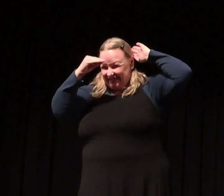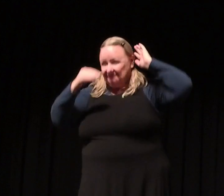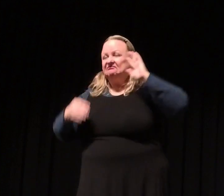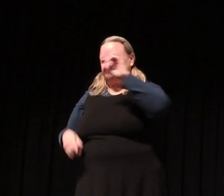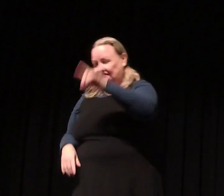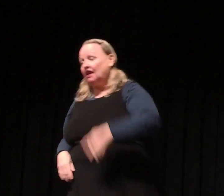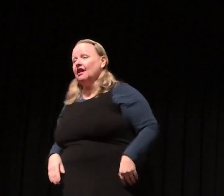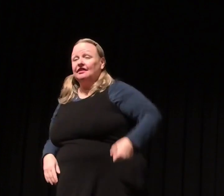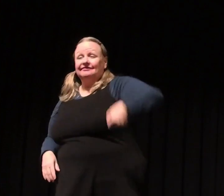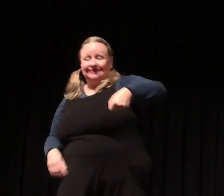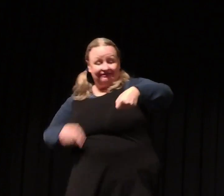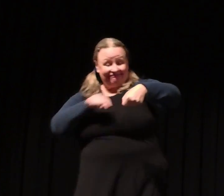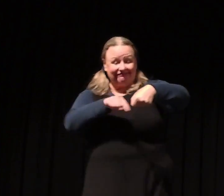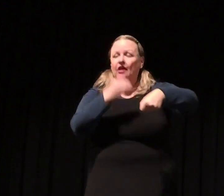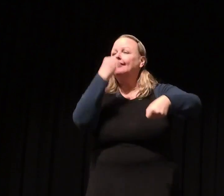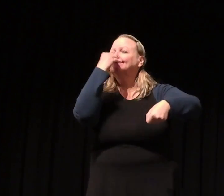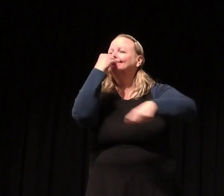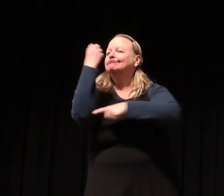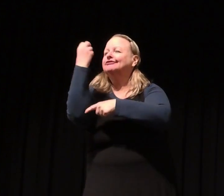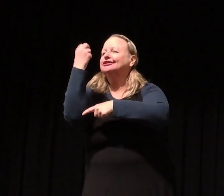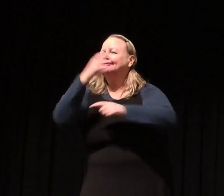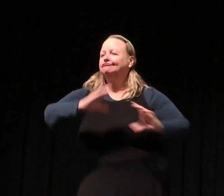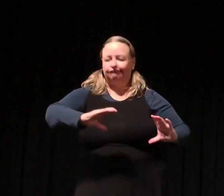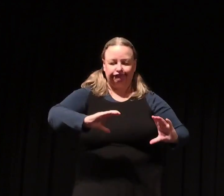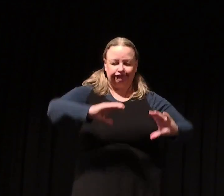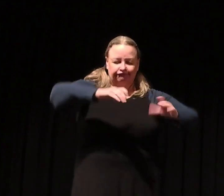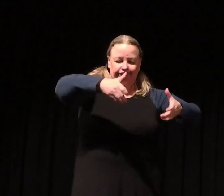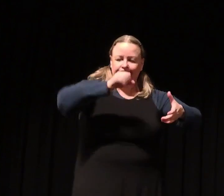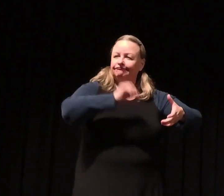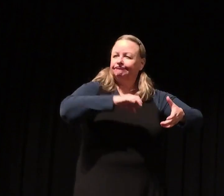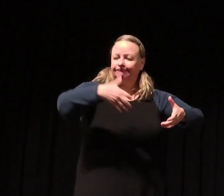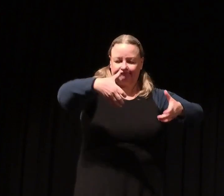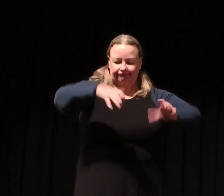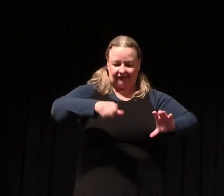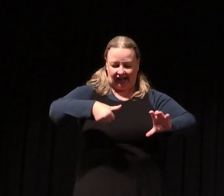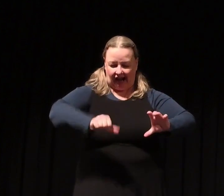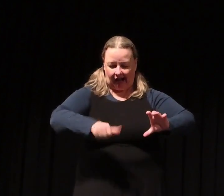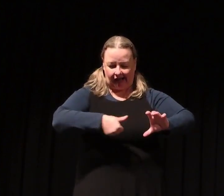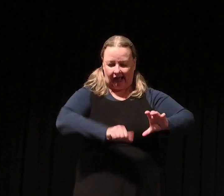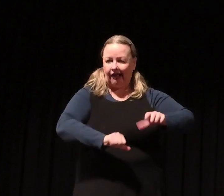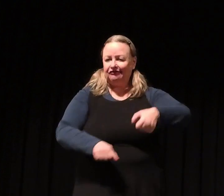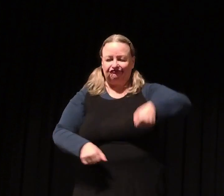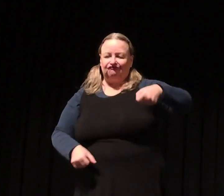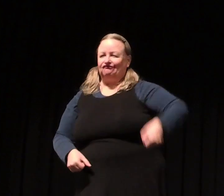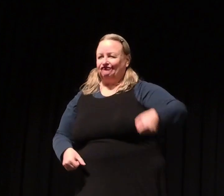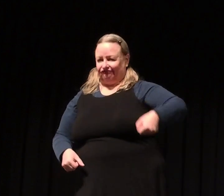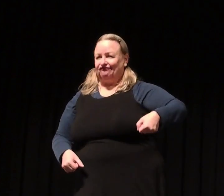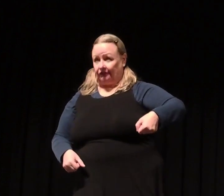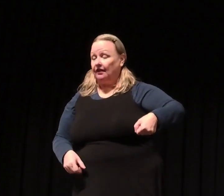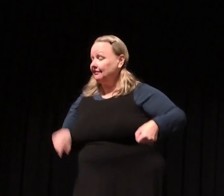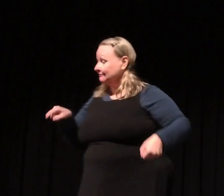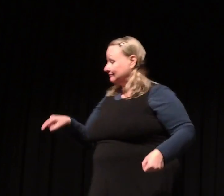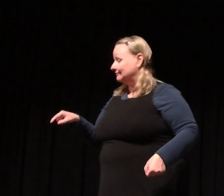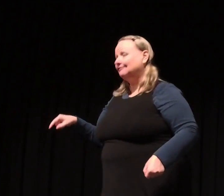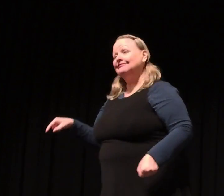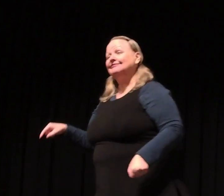là, le casque là, jaune vif. Et avec moi, j'ai ma boîte à lunch. Alors, j'ai amené mon dîner avec